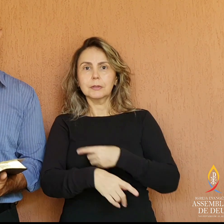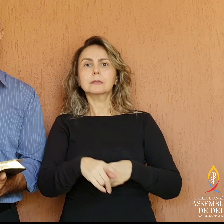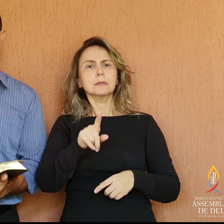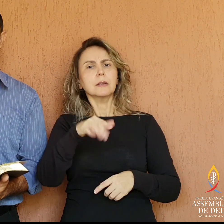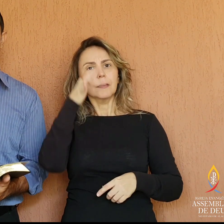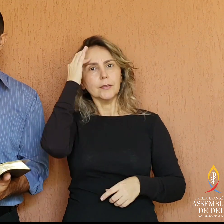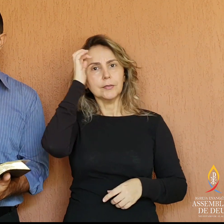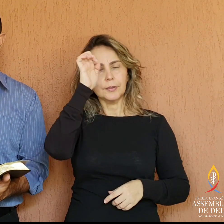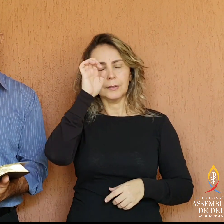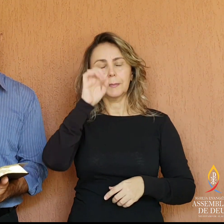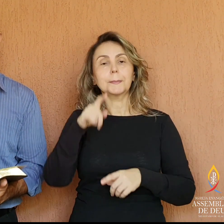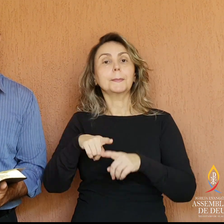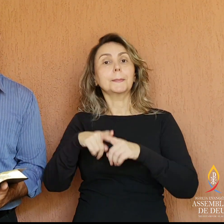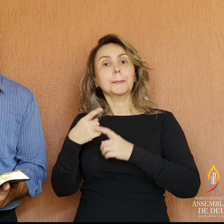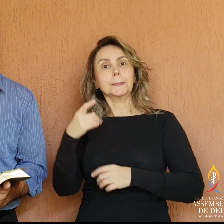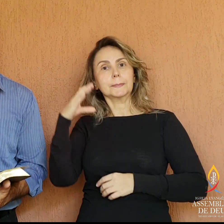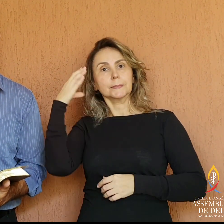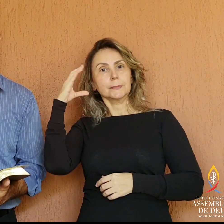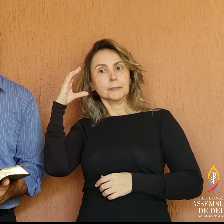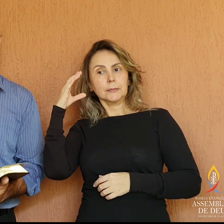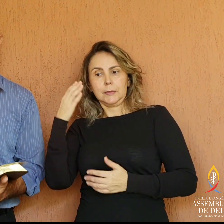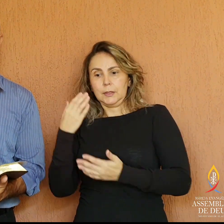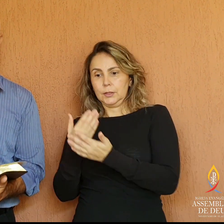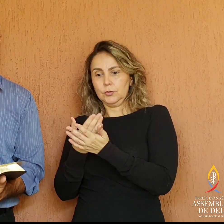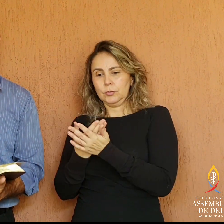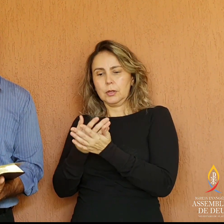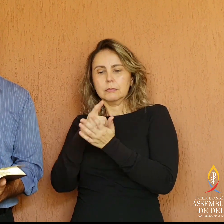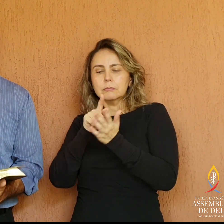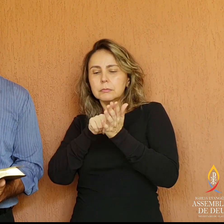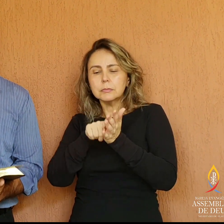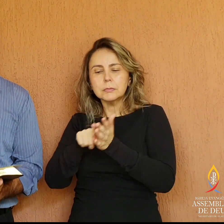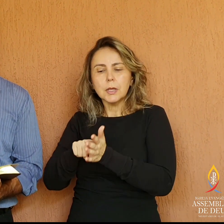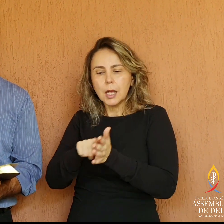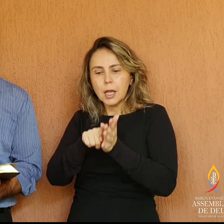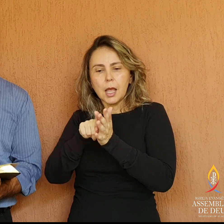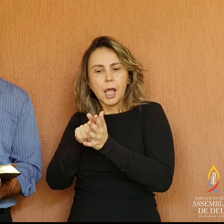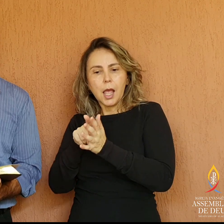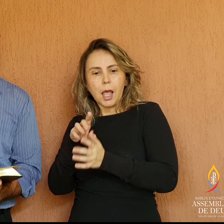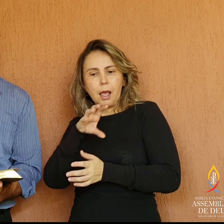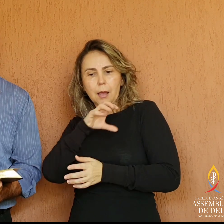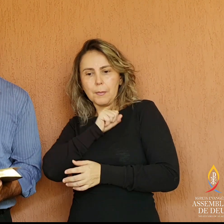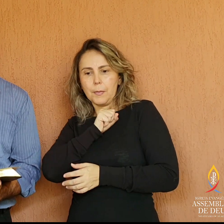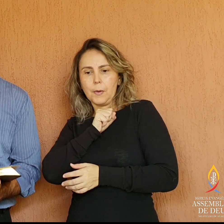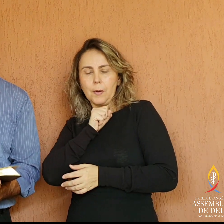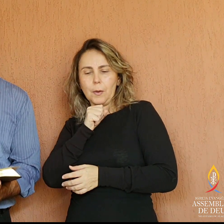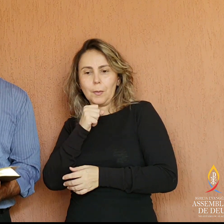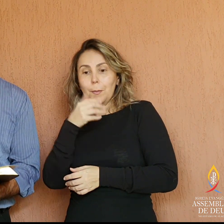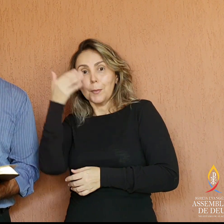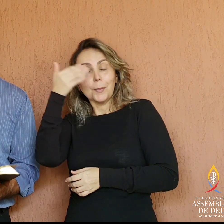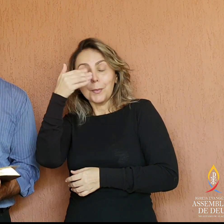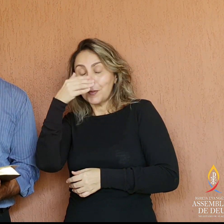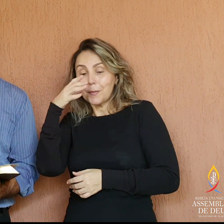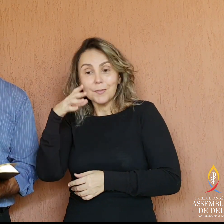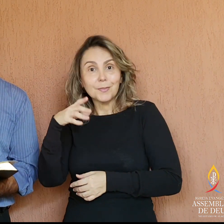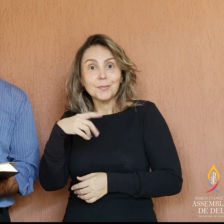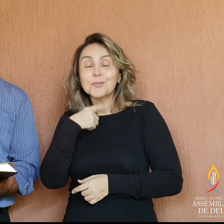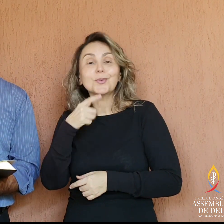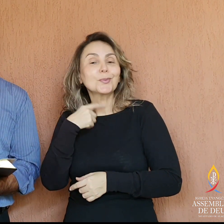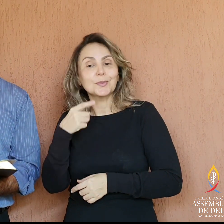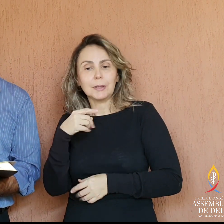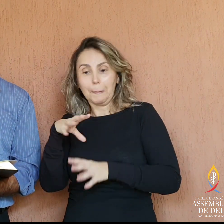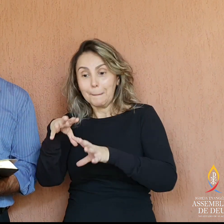não pode estudar o amor, ela não consegue pegar, não consegue ver isso como